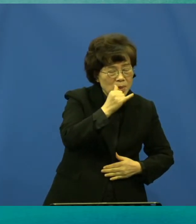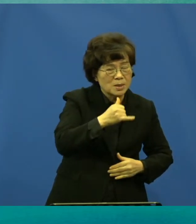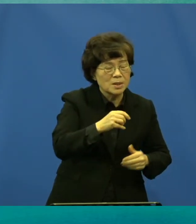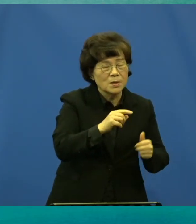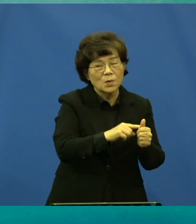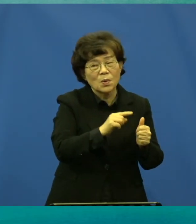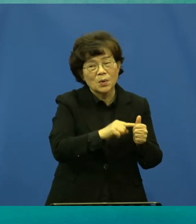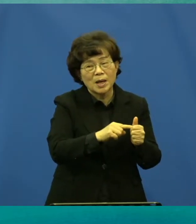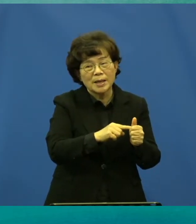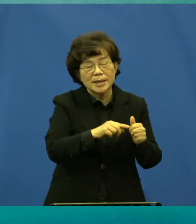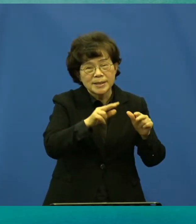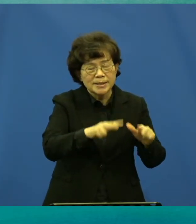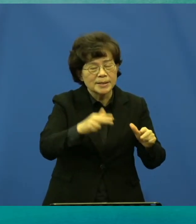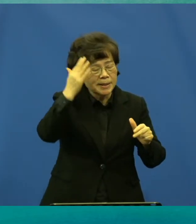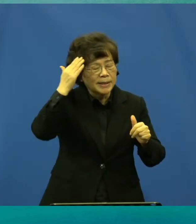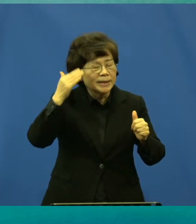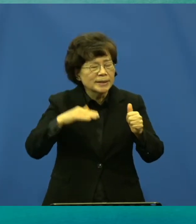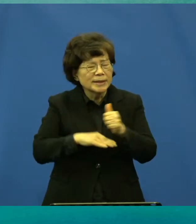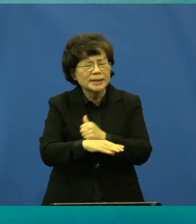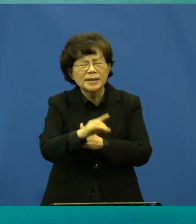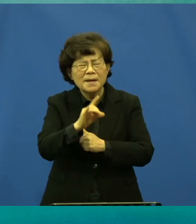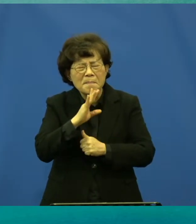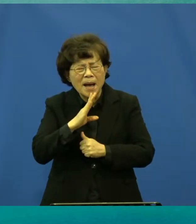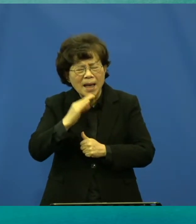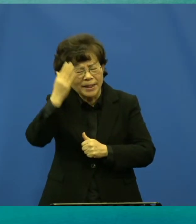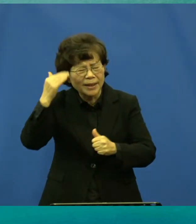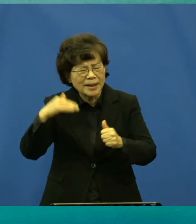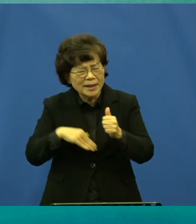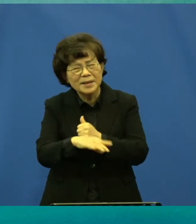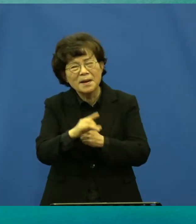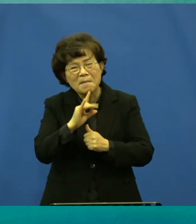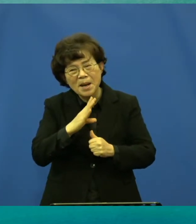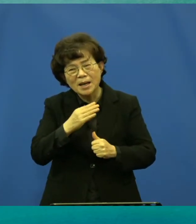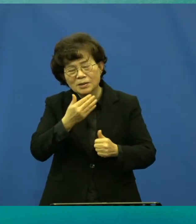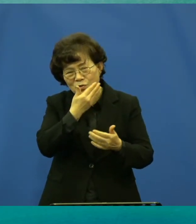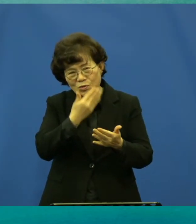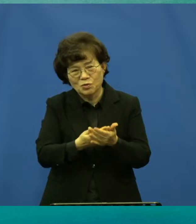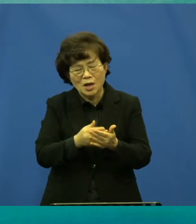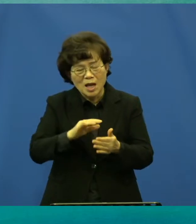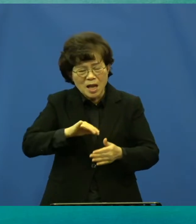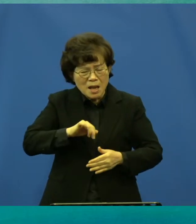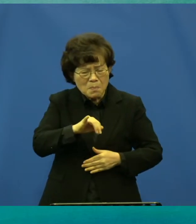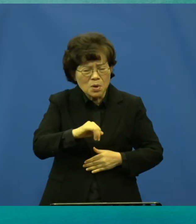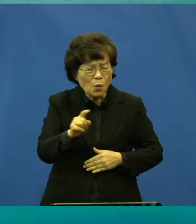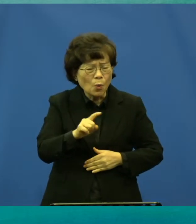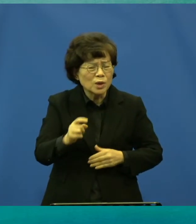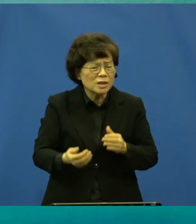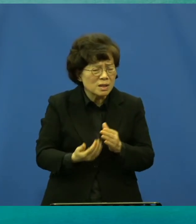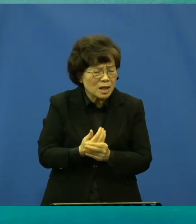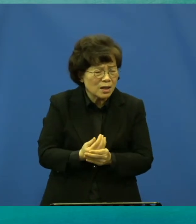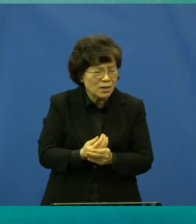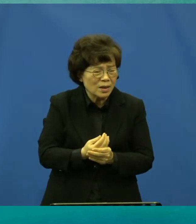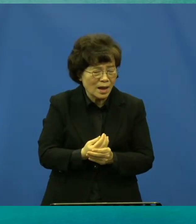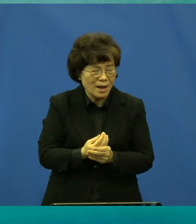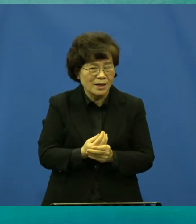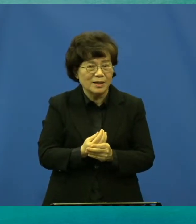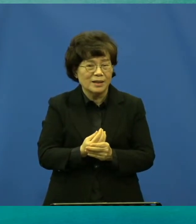지금 왜 그늘이 왜 이렇게 주는 거야? 이 벌레는 어디서 생긴 거야?